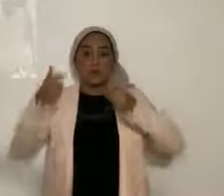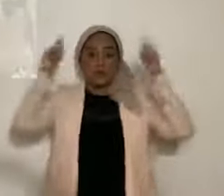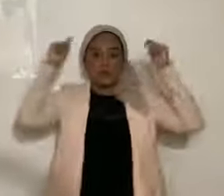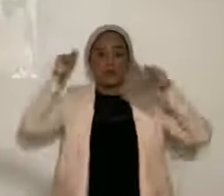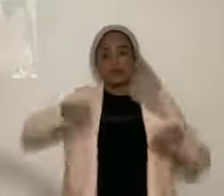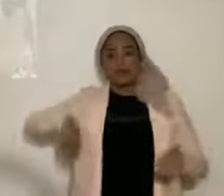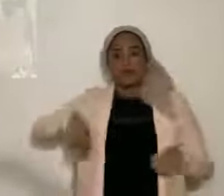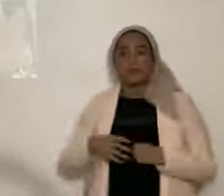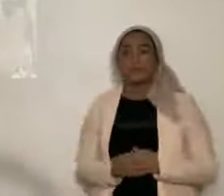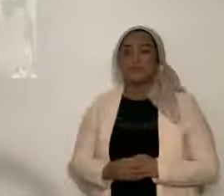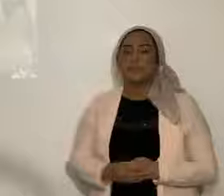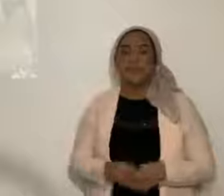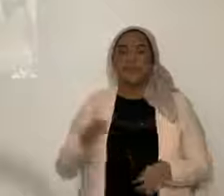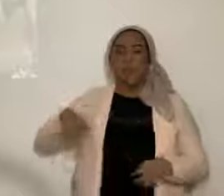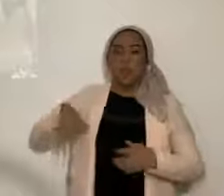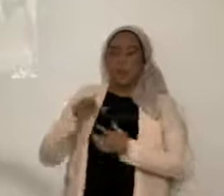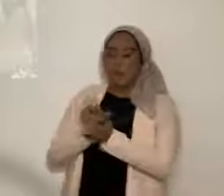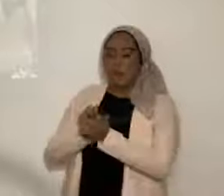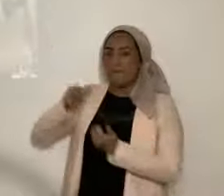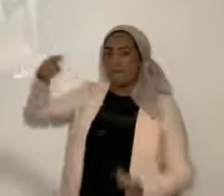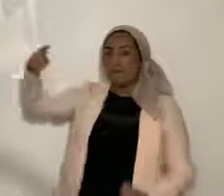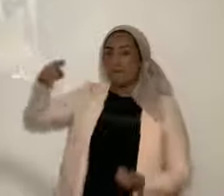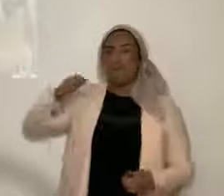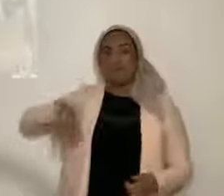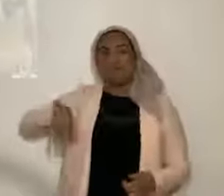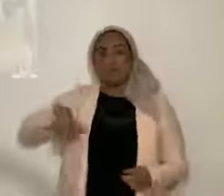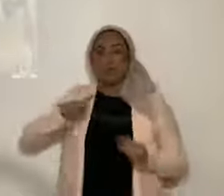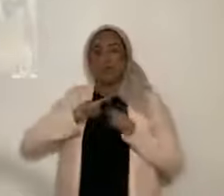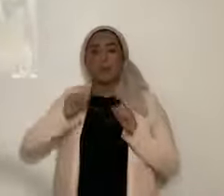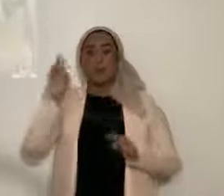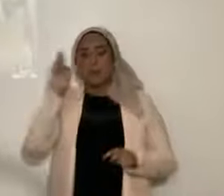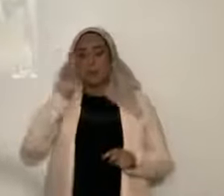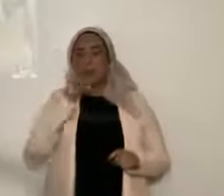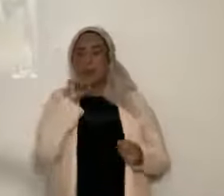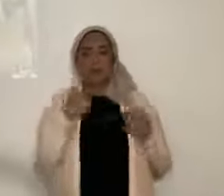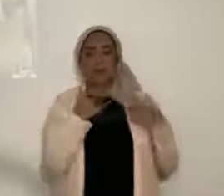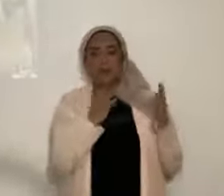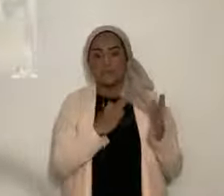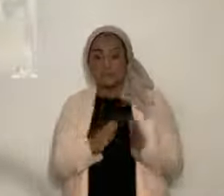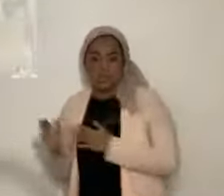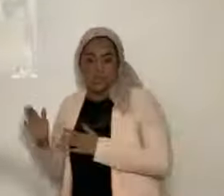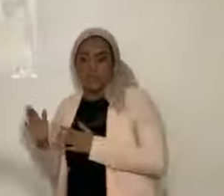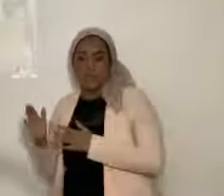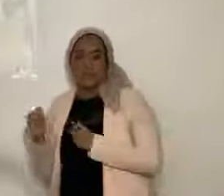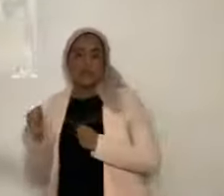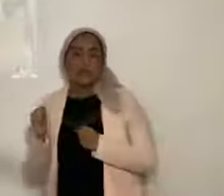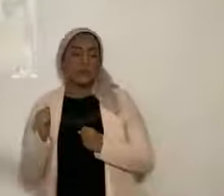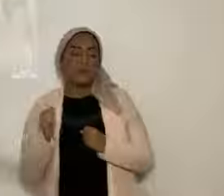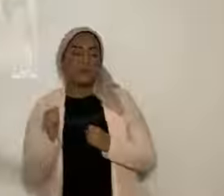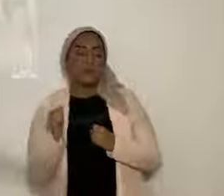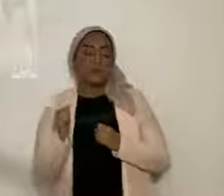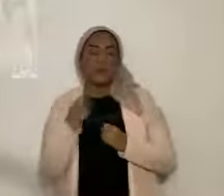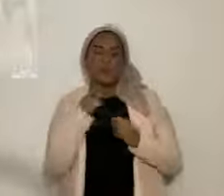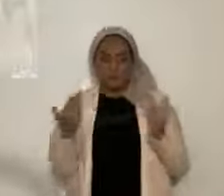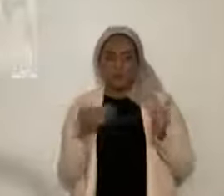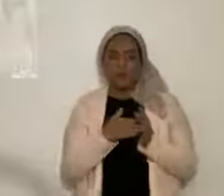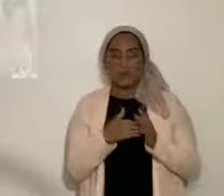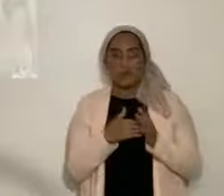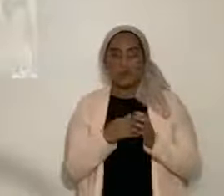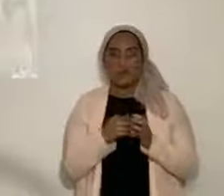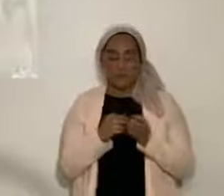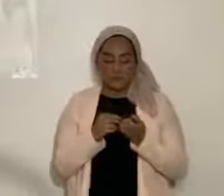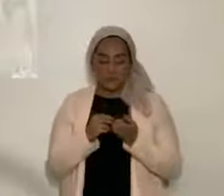no. Los sellos todavía no han sido desatados. Aunque Apocalipsis no lleva un orden cronológico, vean, lo vuelvo a repetir por no